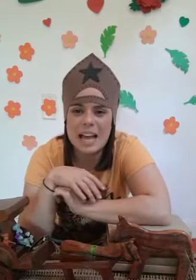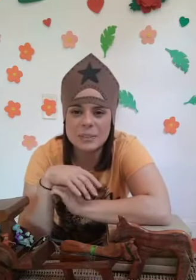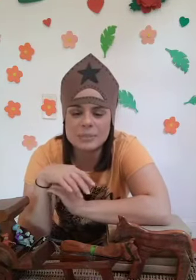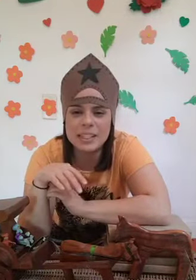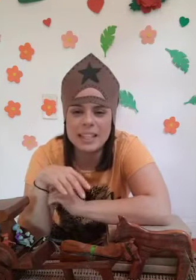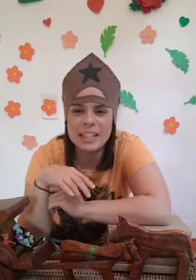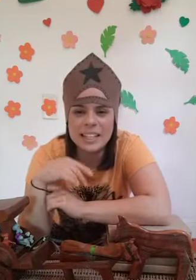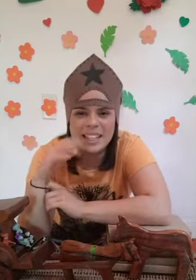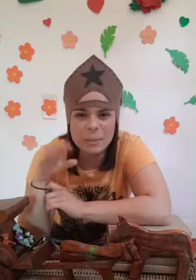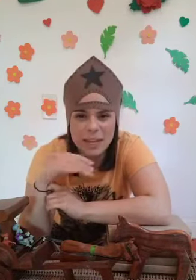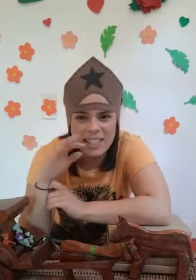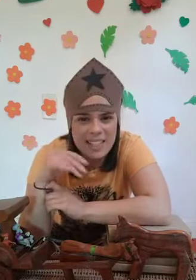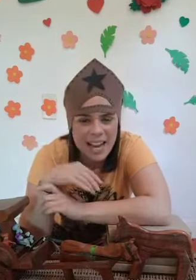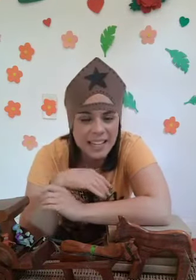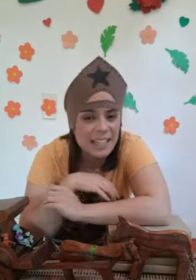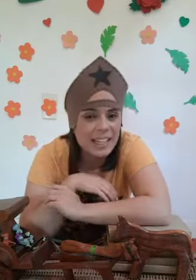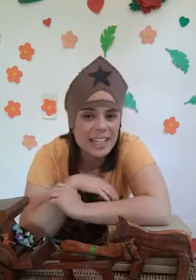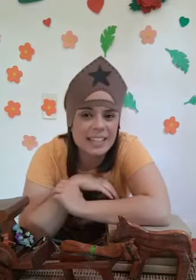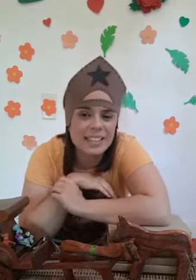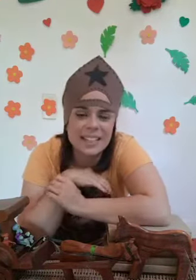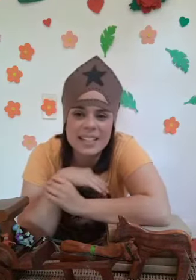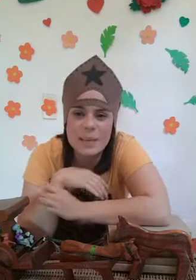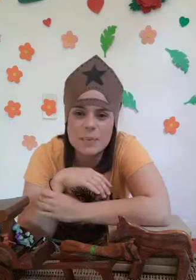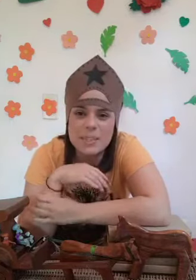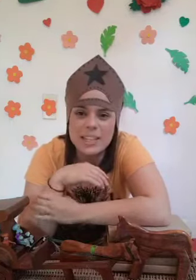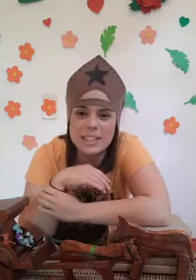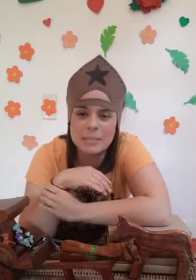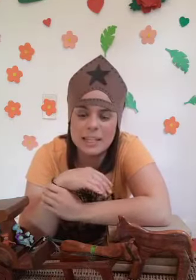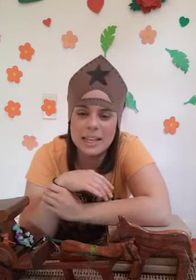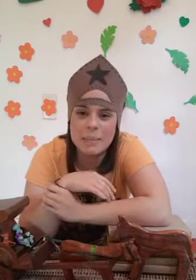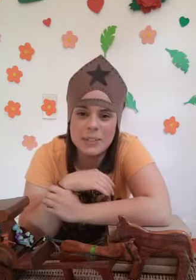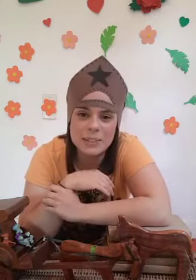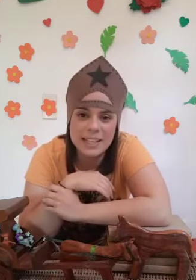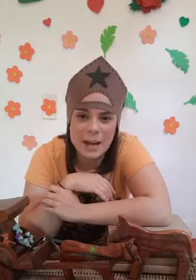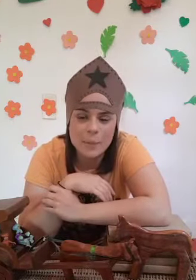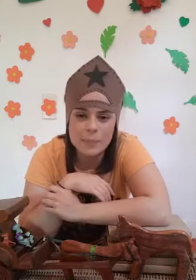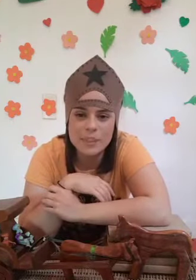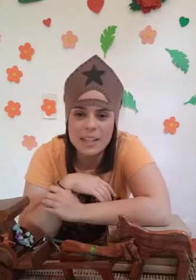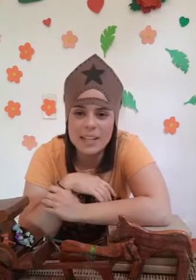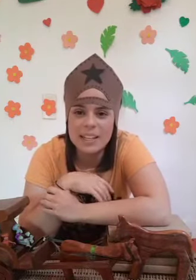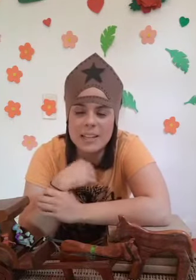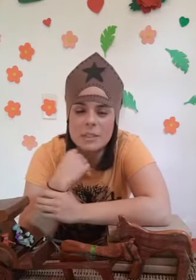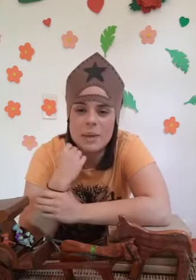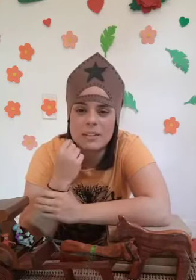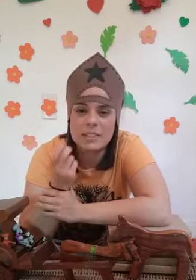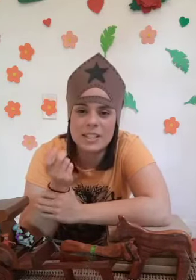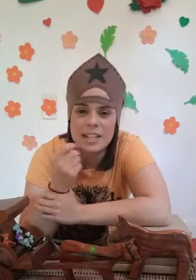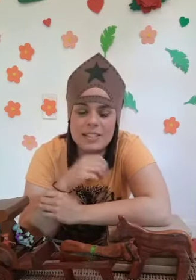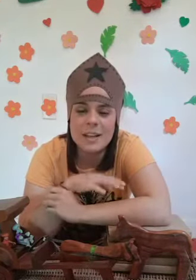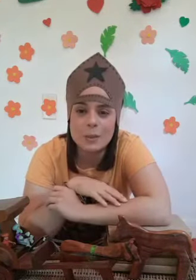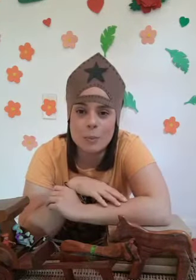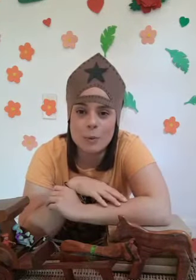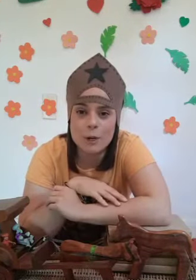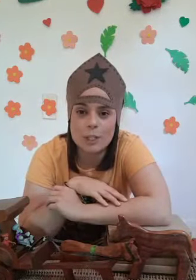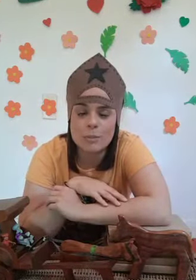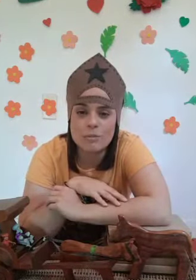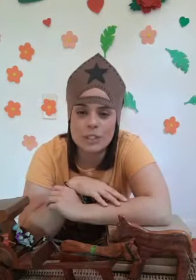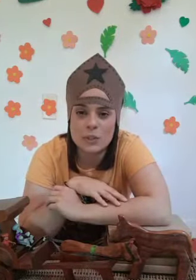gostado, que também saem e cantem essa música também, que é muito legal. E eu espero vocês no próximo vídeo,